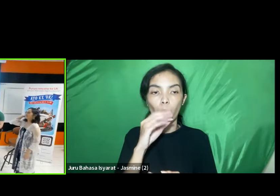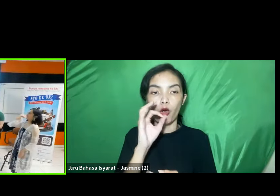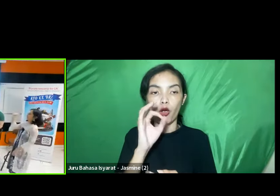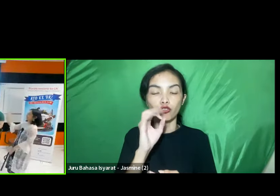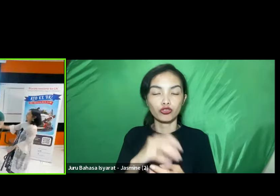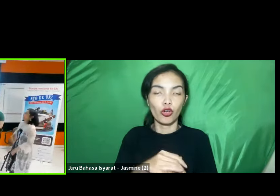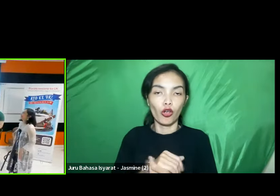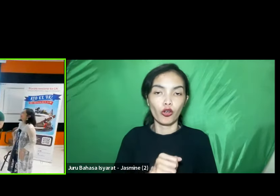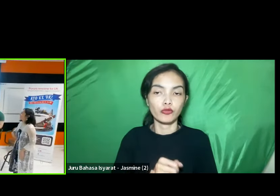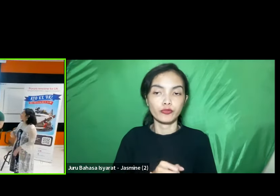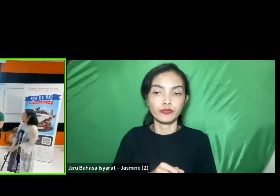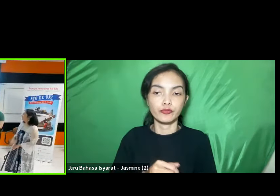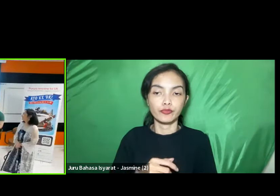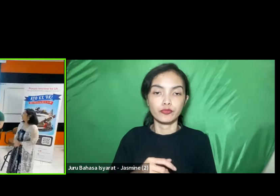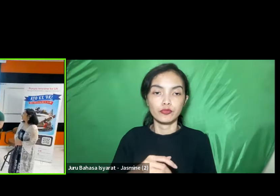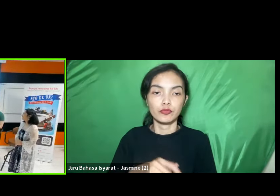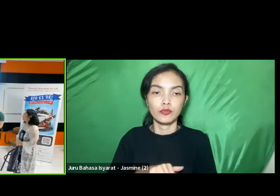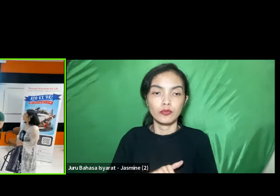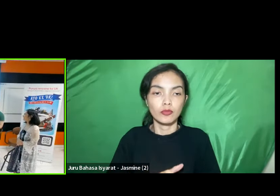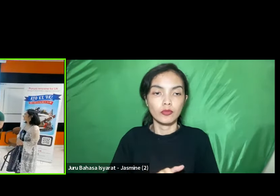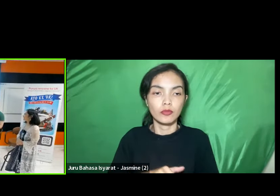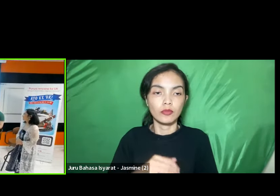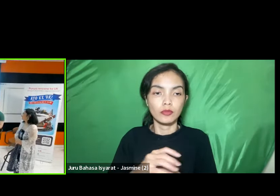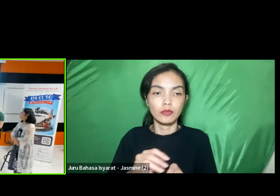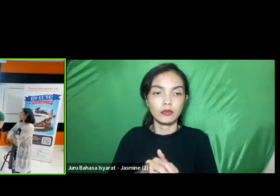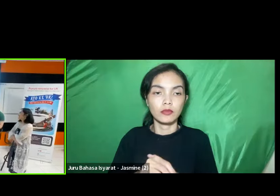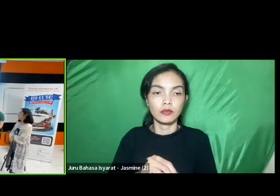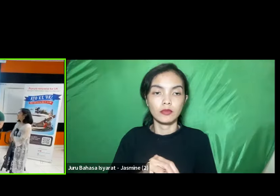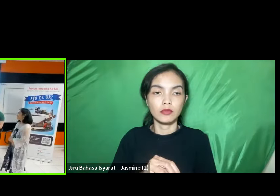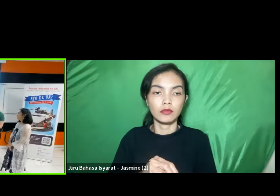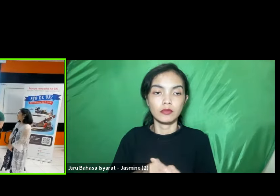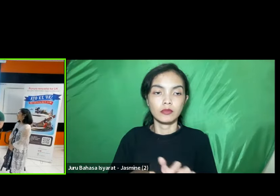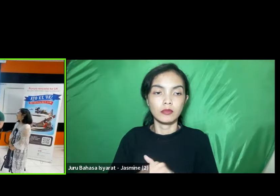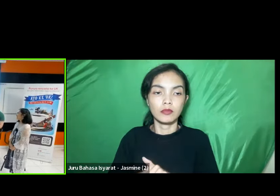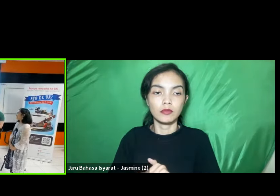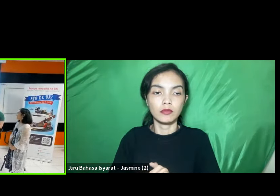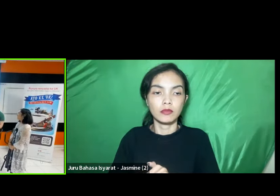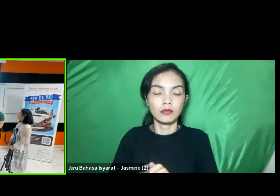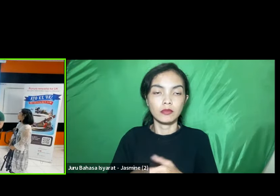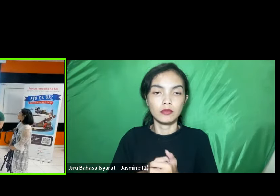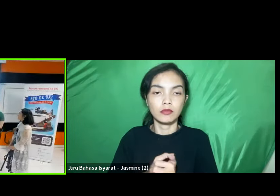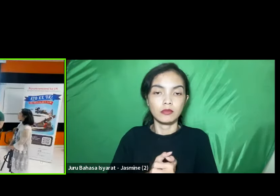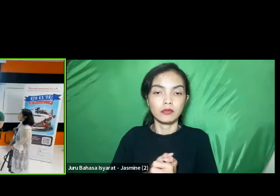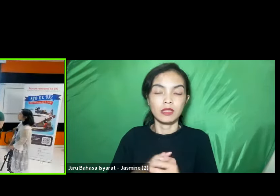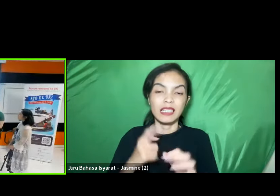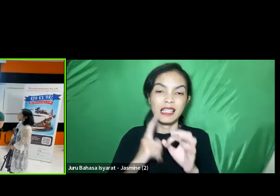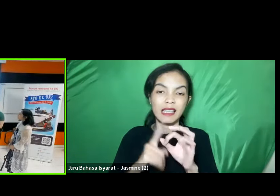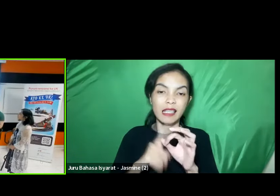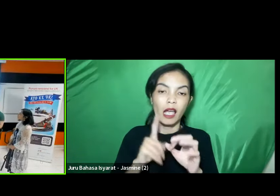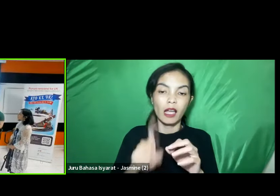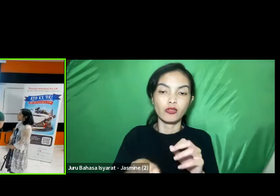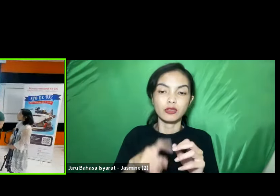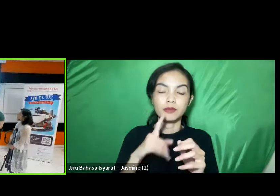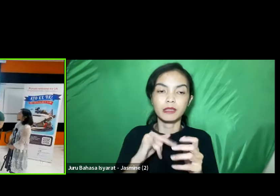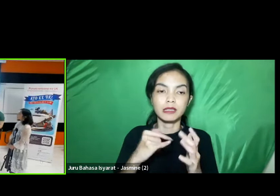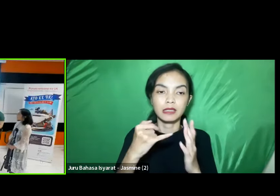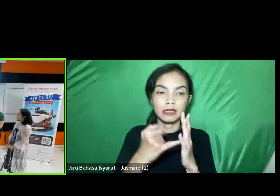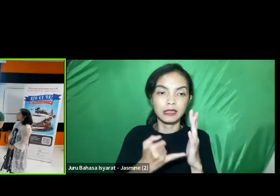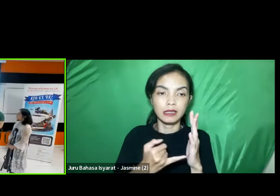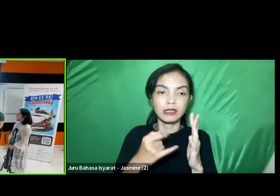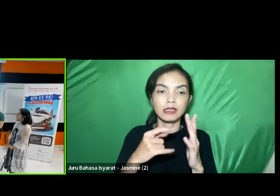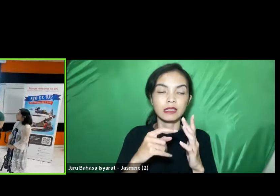kita Aduh Iya pokoknya harus ada substansinya ya Selama ada koneksi